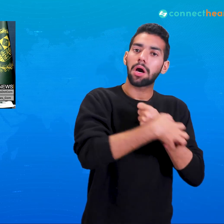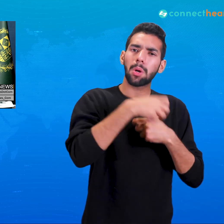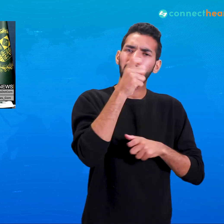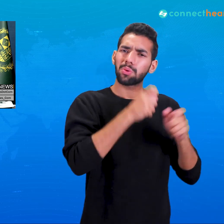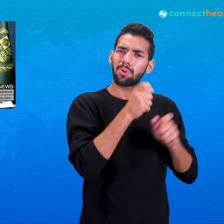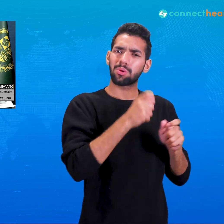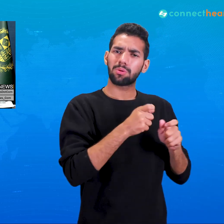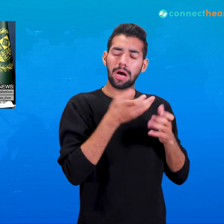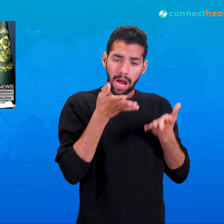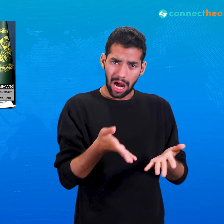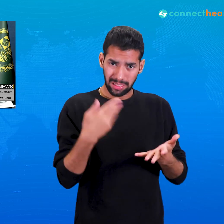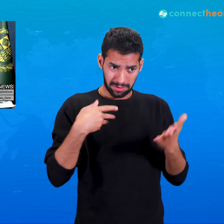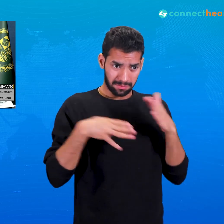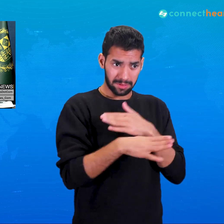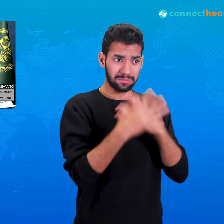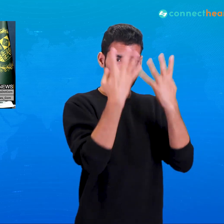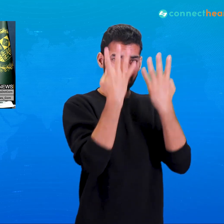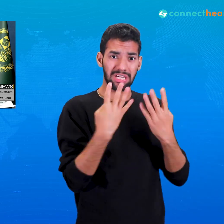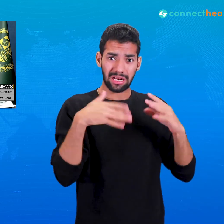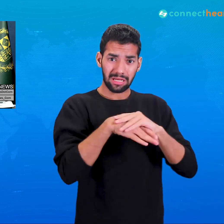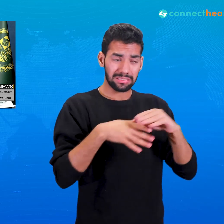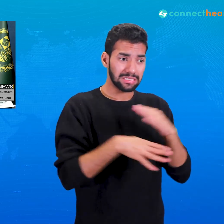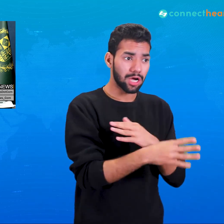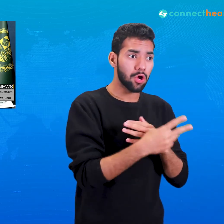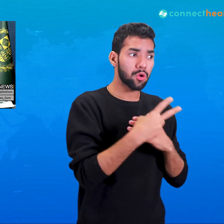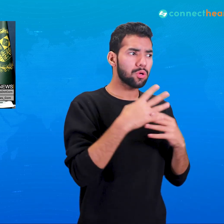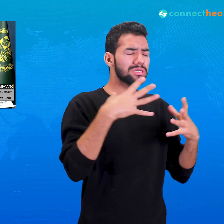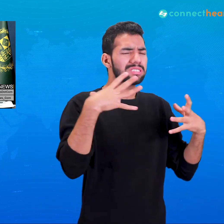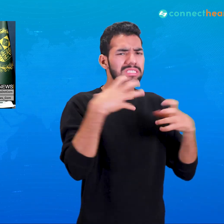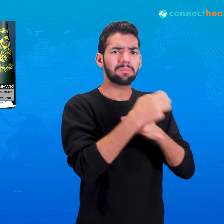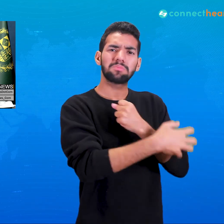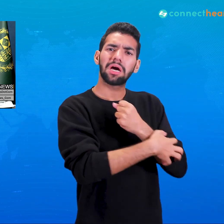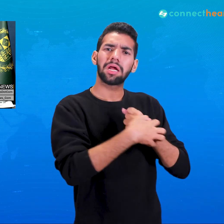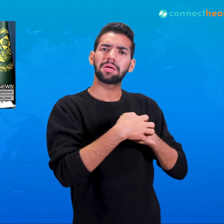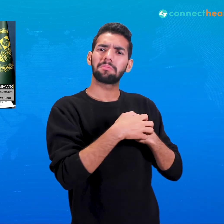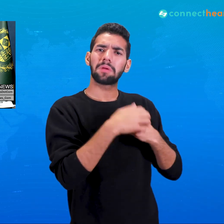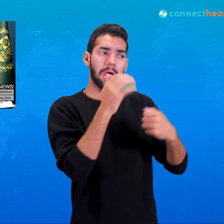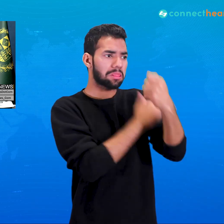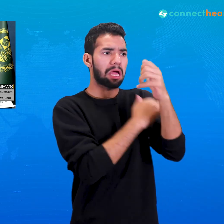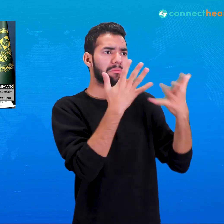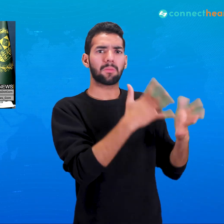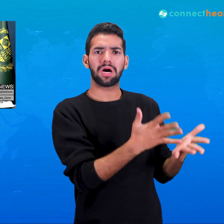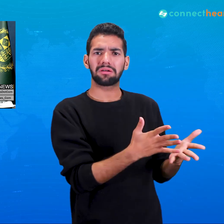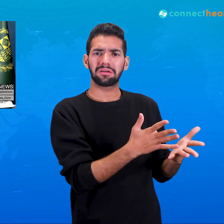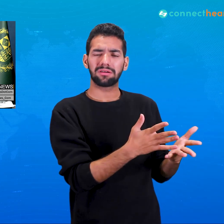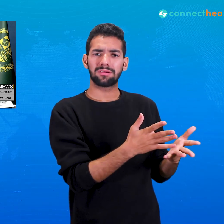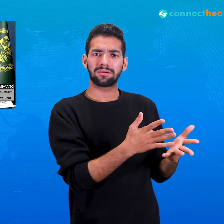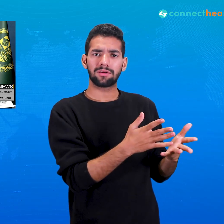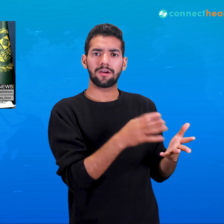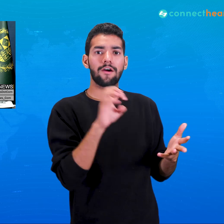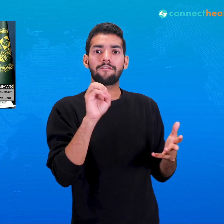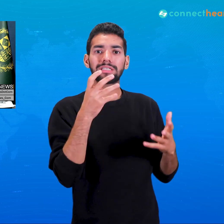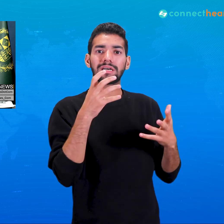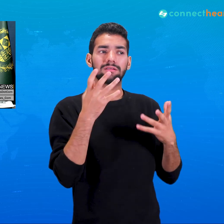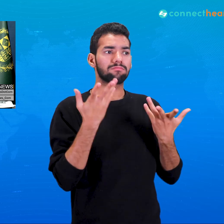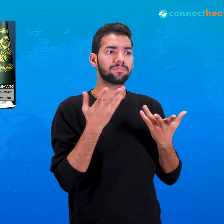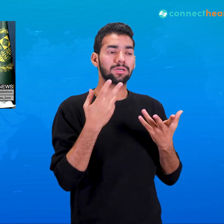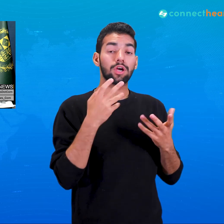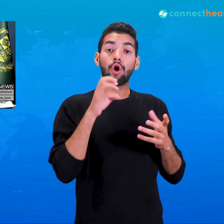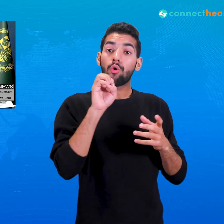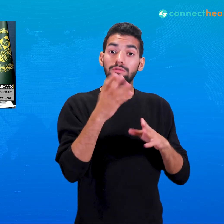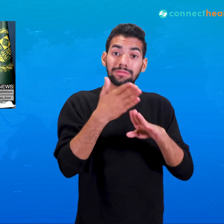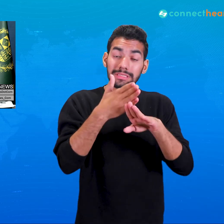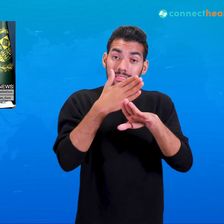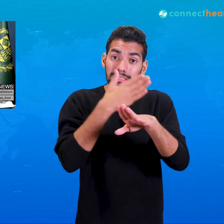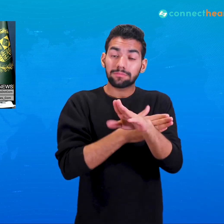تھے. اور آج بھی آپ جیلوں میں چلے جائیں آپ کو کوئی طاقتور ڈاکو نہیں ملے گا, غریب لوگ ہیں. سو اس کے